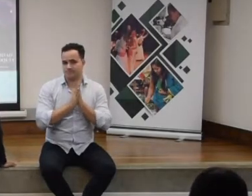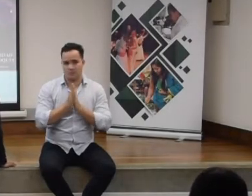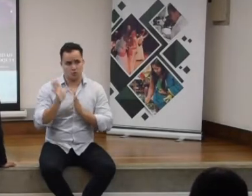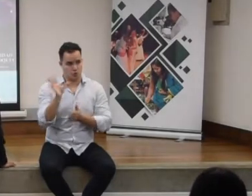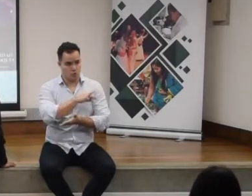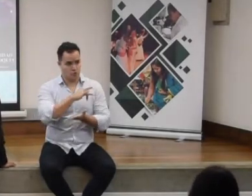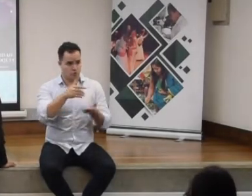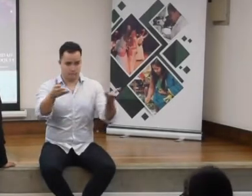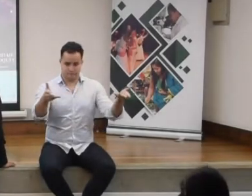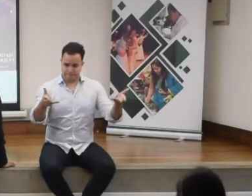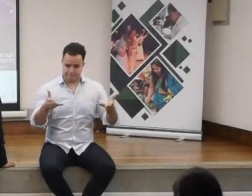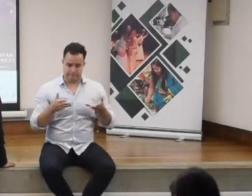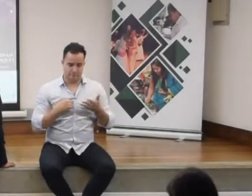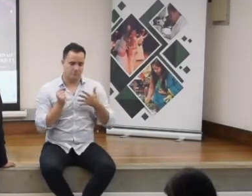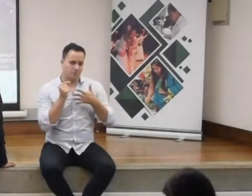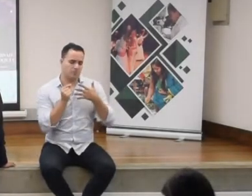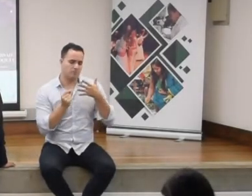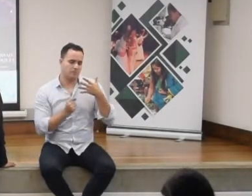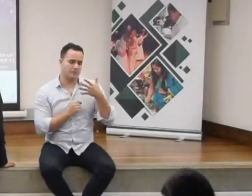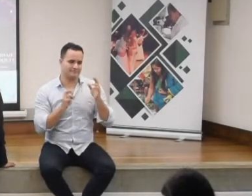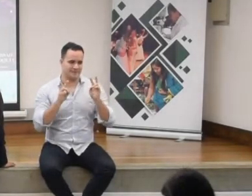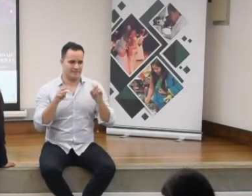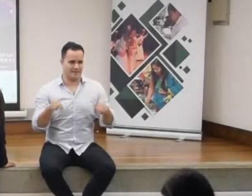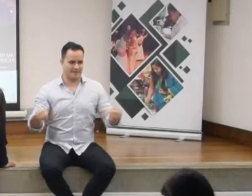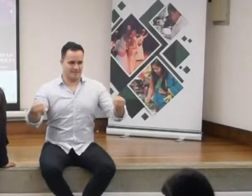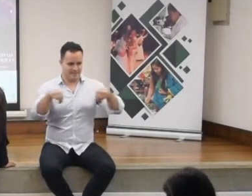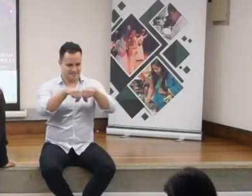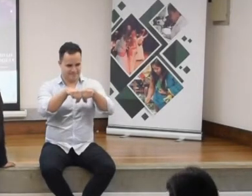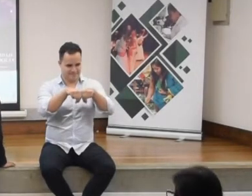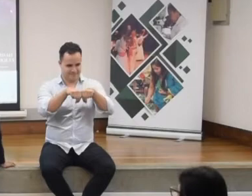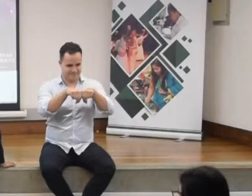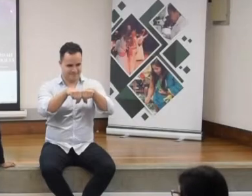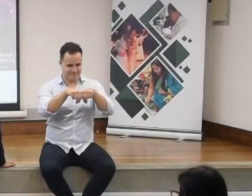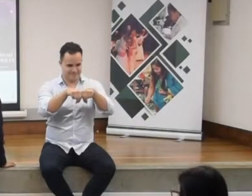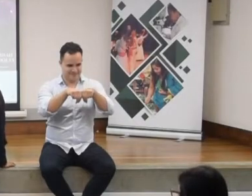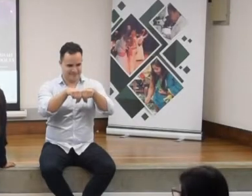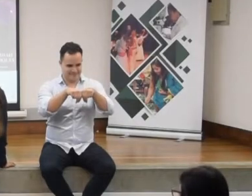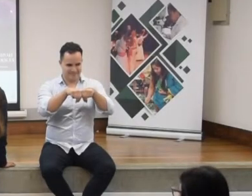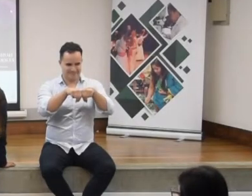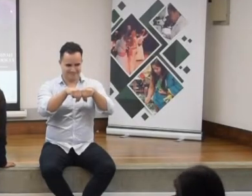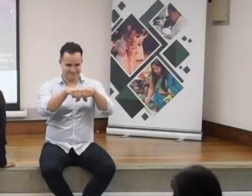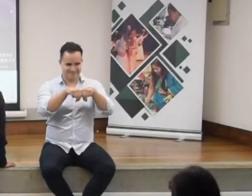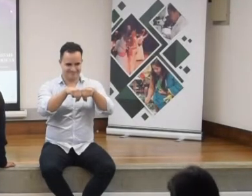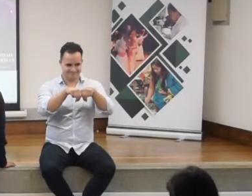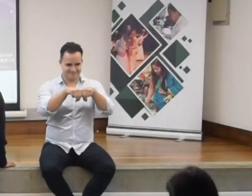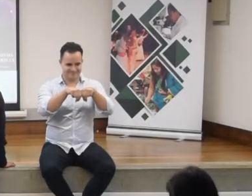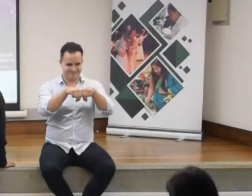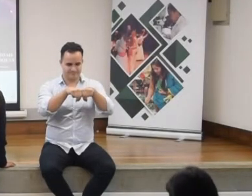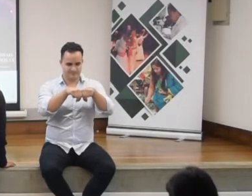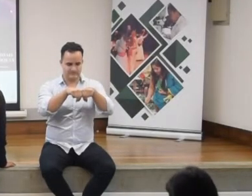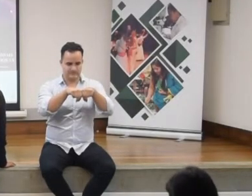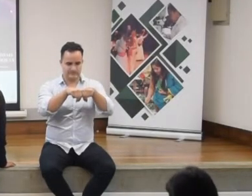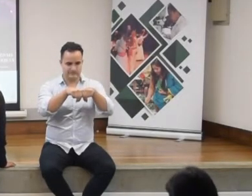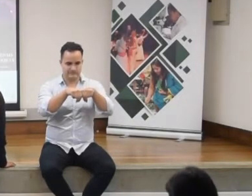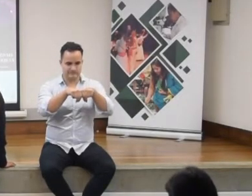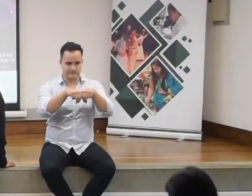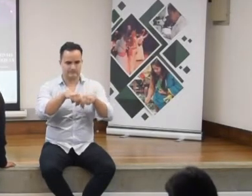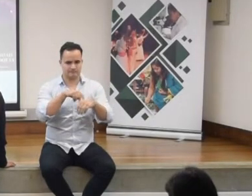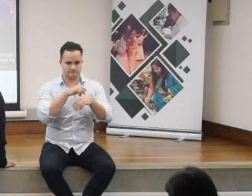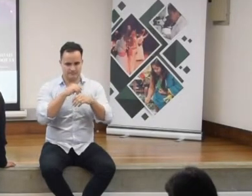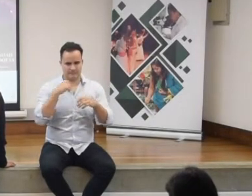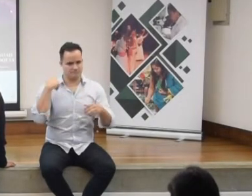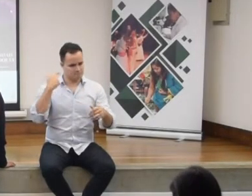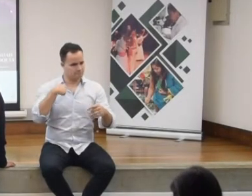todas ustedes, y es el de la equidad. ¿Por qué? Porque pues, institucionalmente se viene ambientando